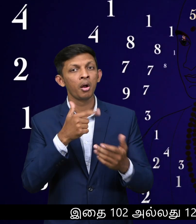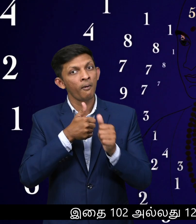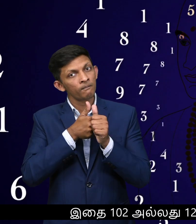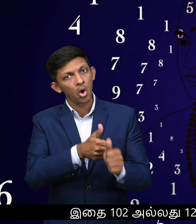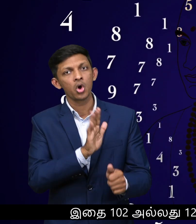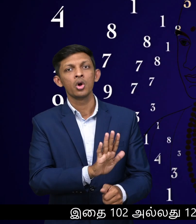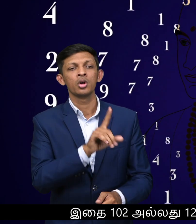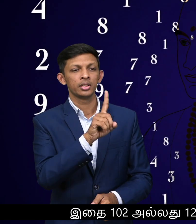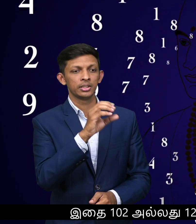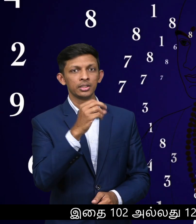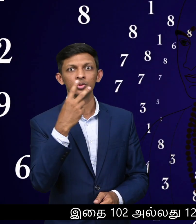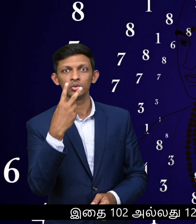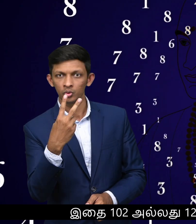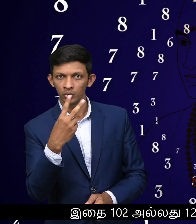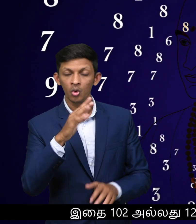எளிமையாக எழுதலாம்.